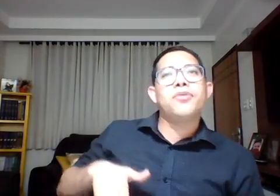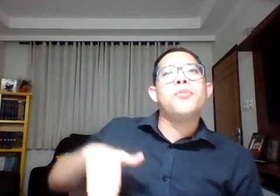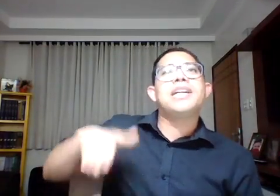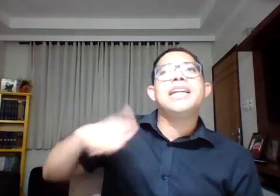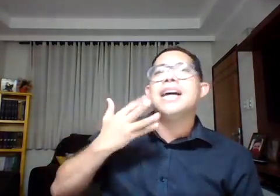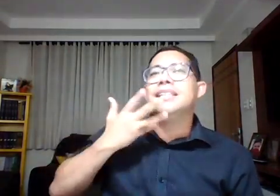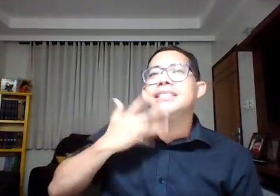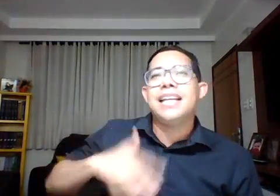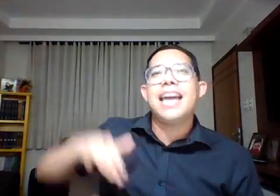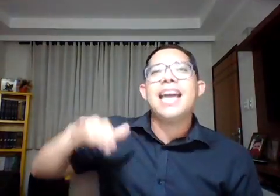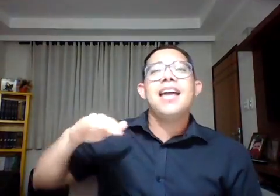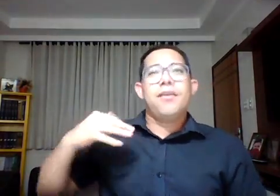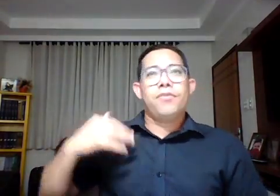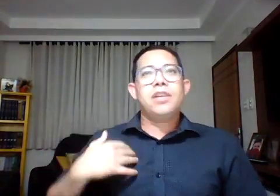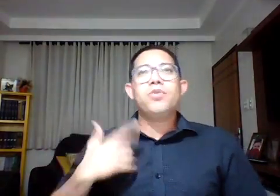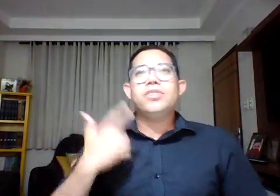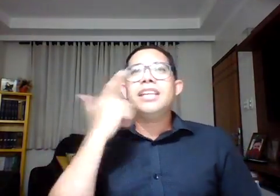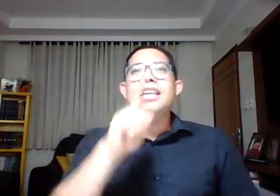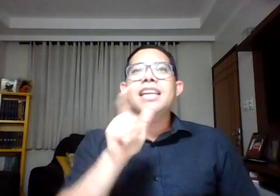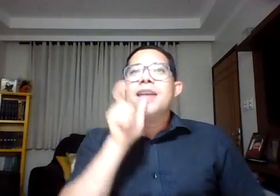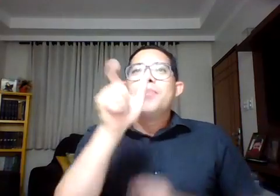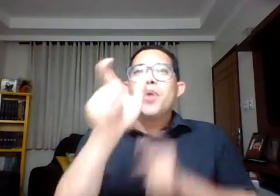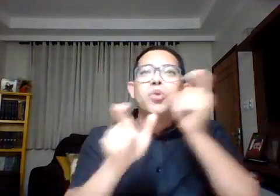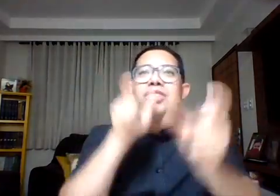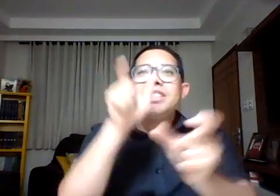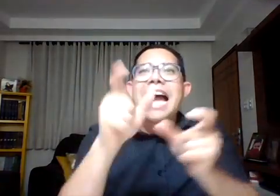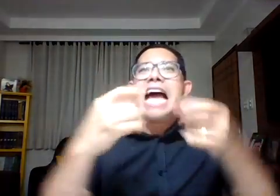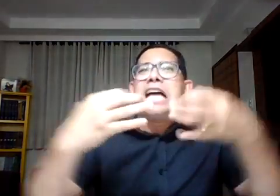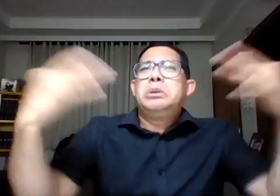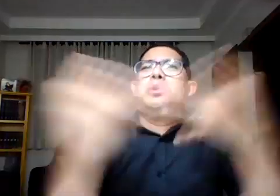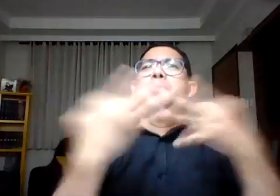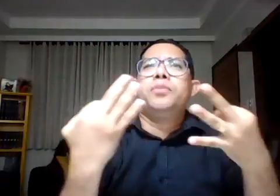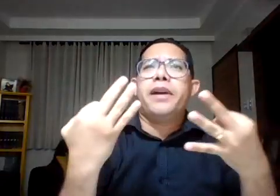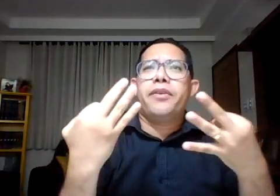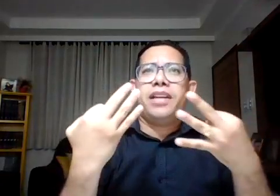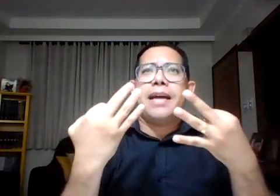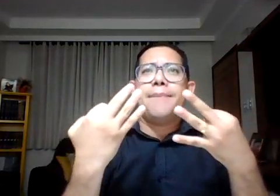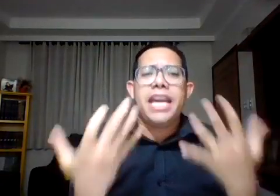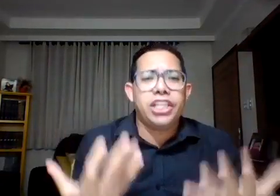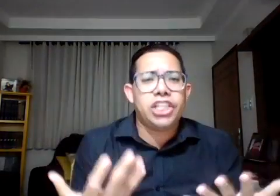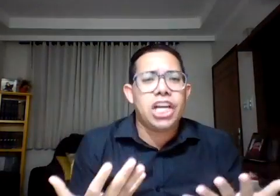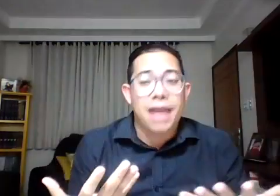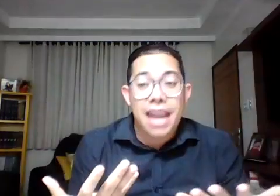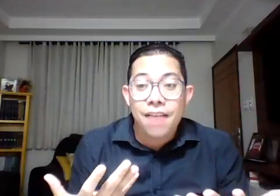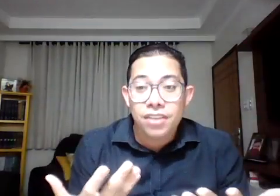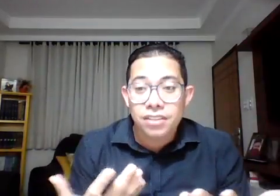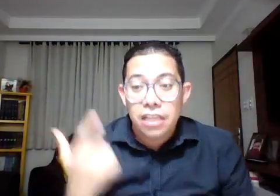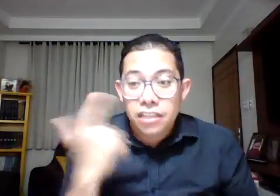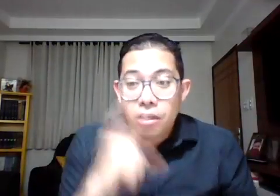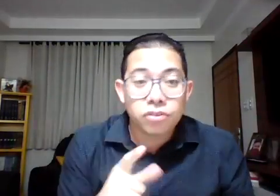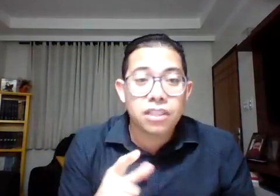como criança, né? Você conseguia pronunciar tudo perfeitamente, as palavras? Você